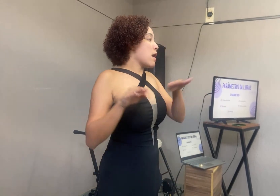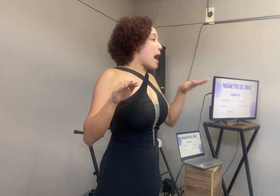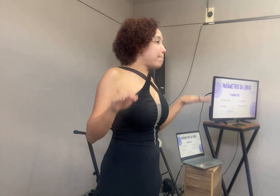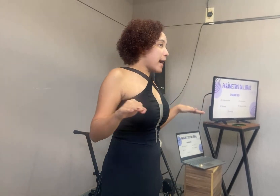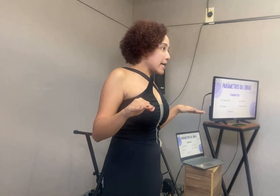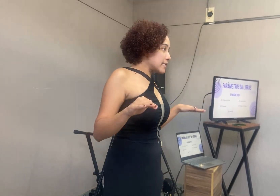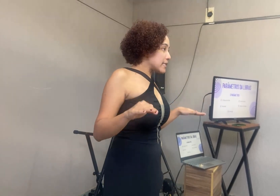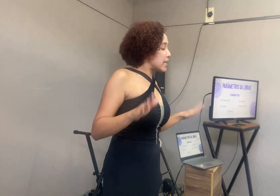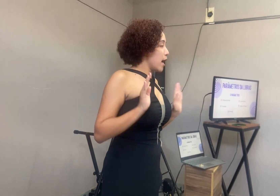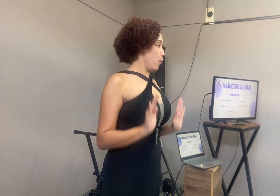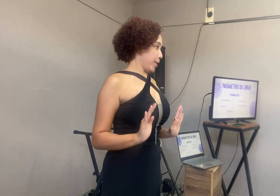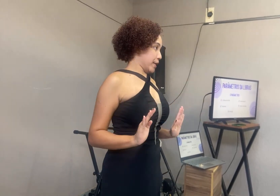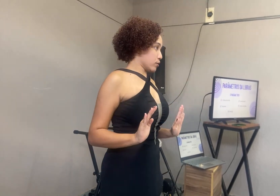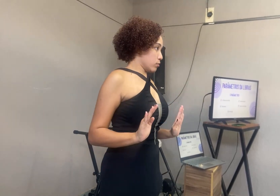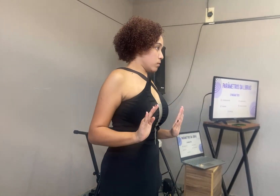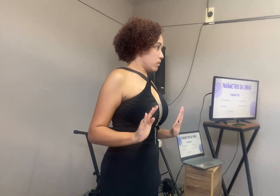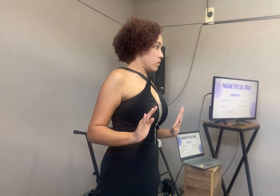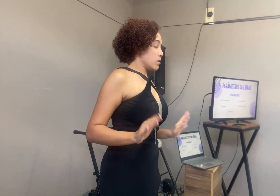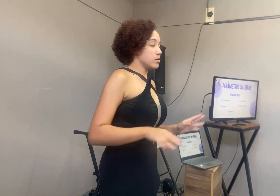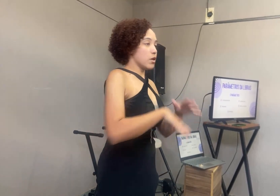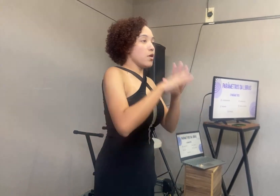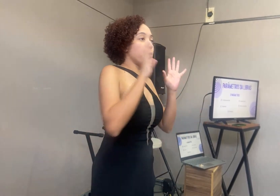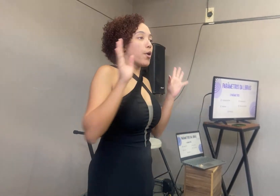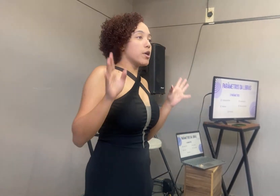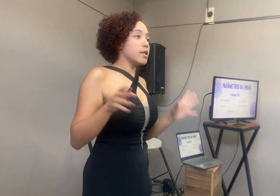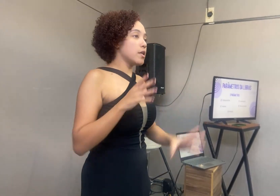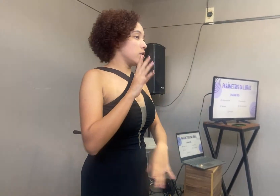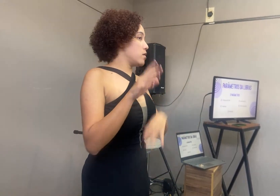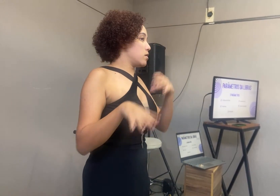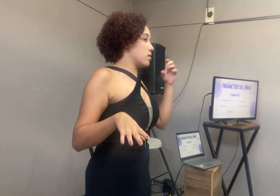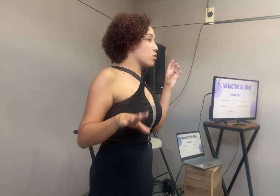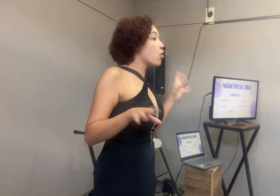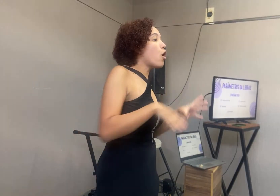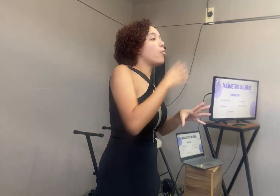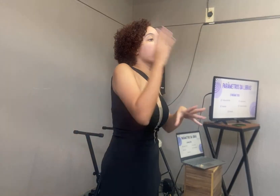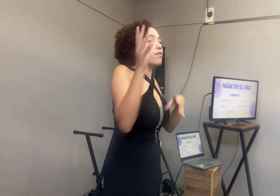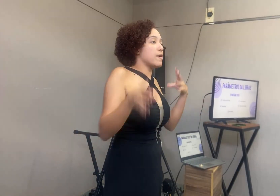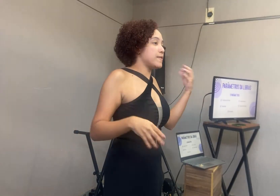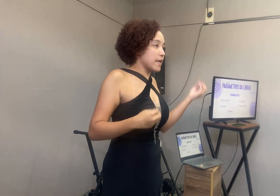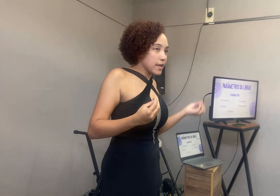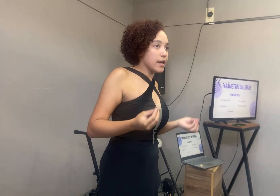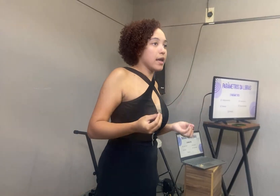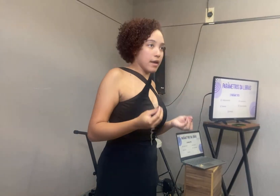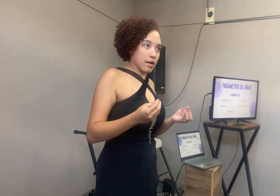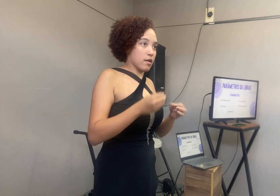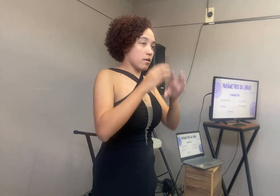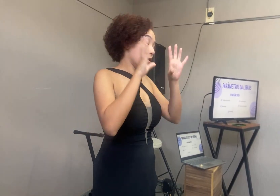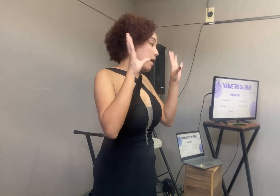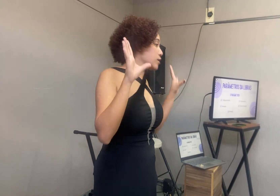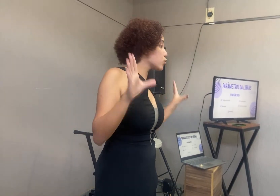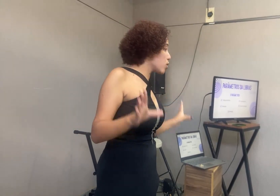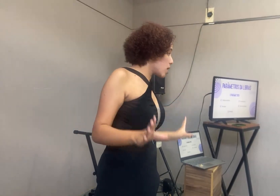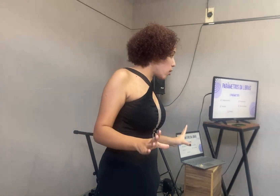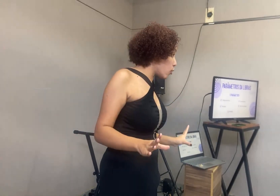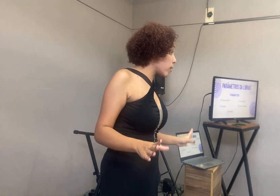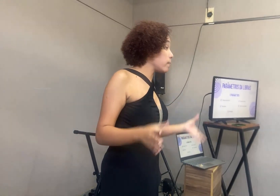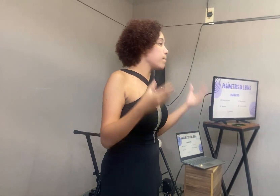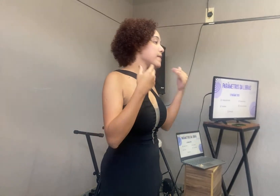A base é o preto. Não importa como que vai ser, né, a sua roupa. Precisa